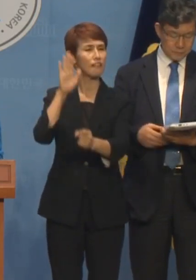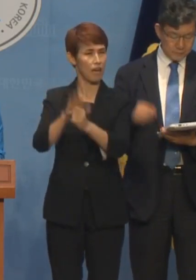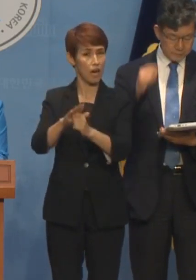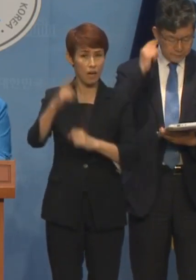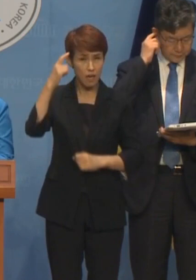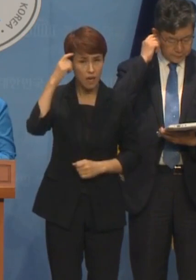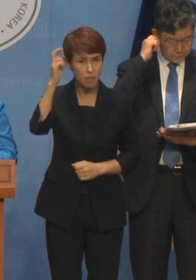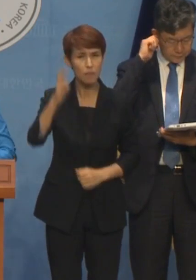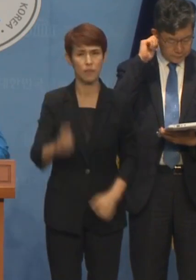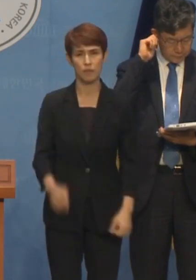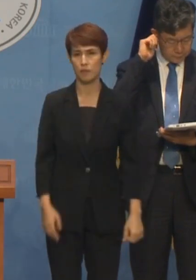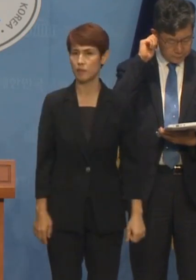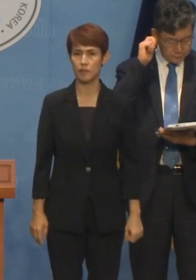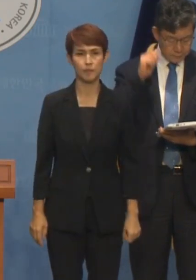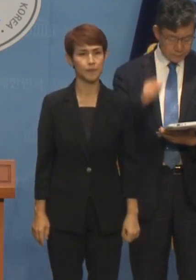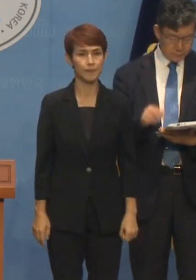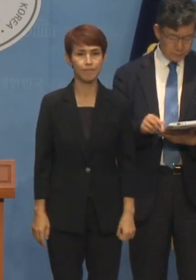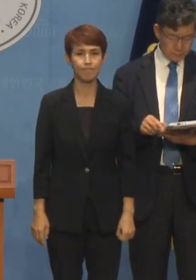같습니다.